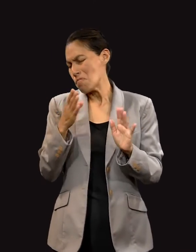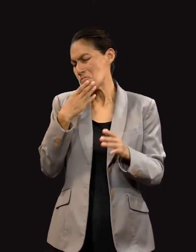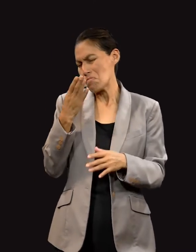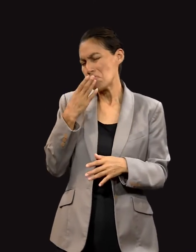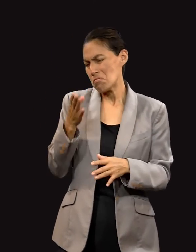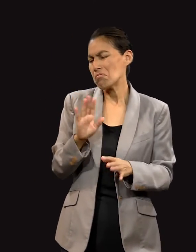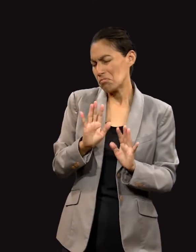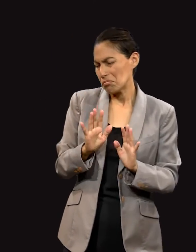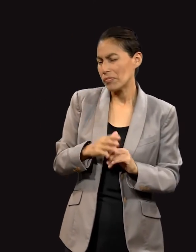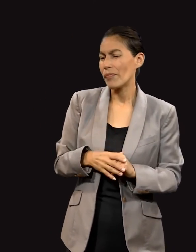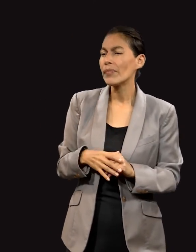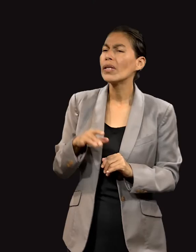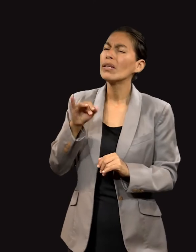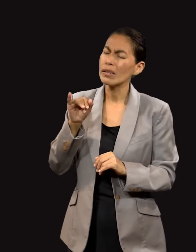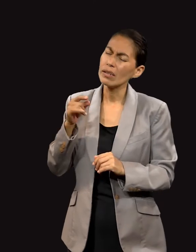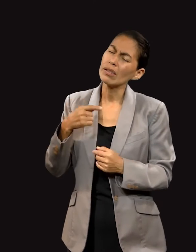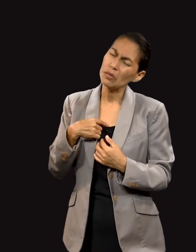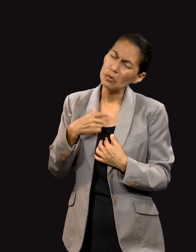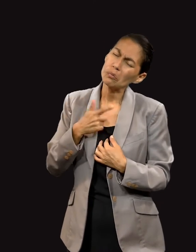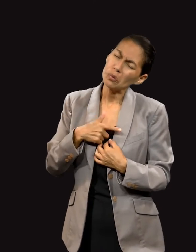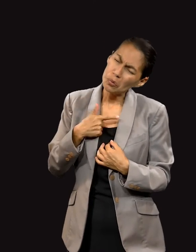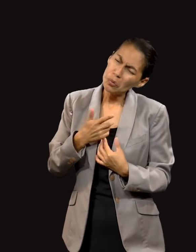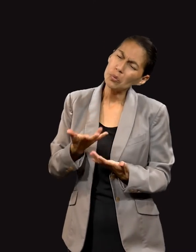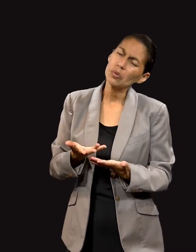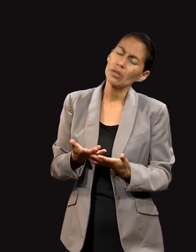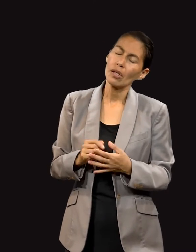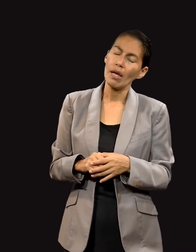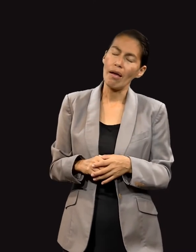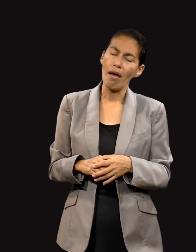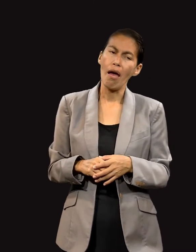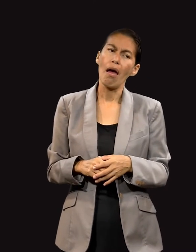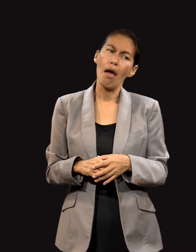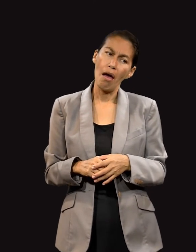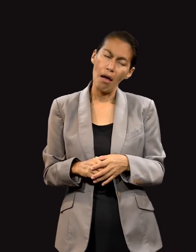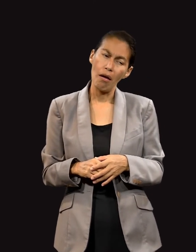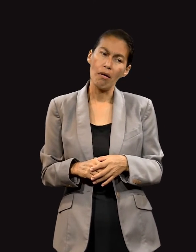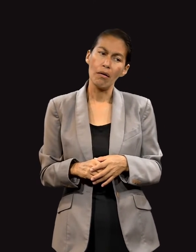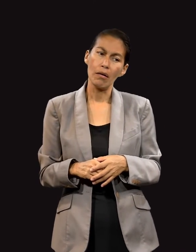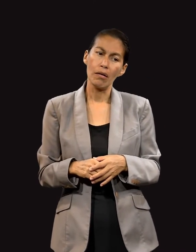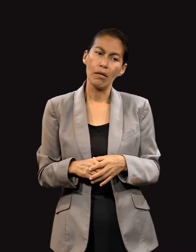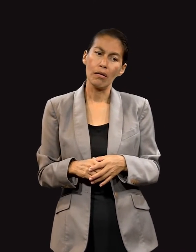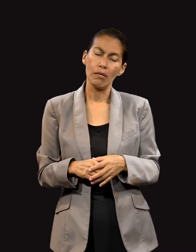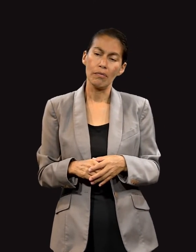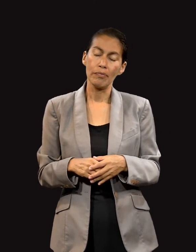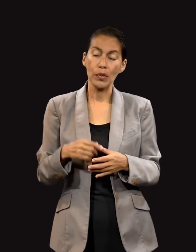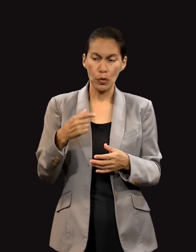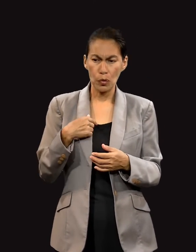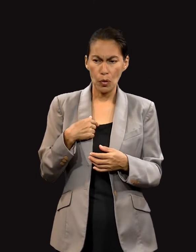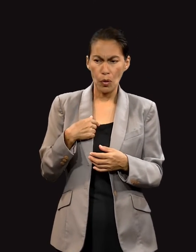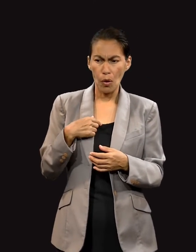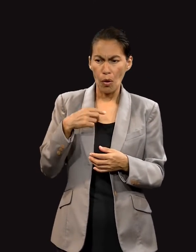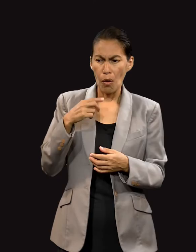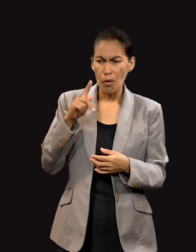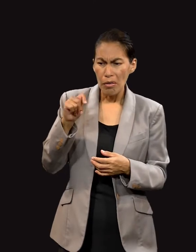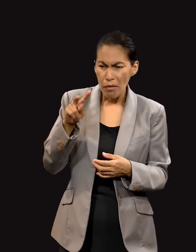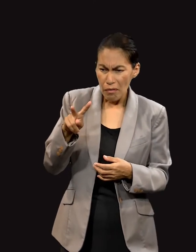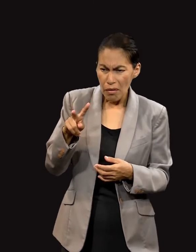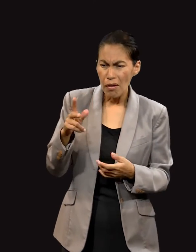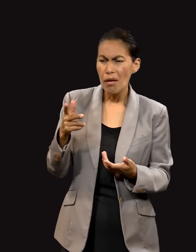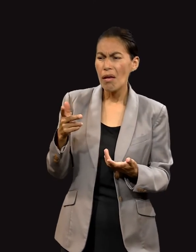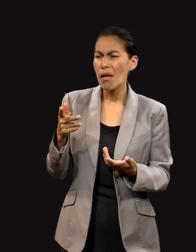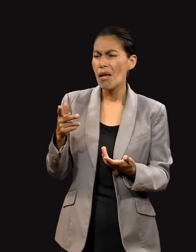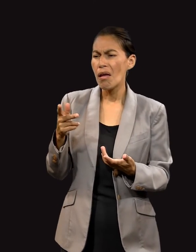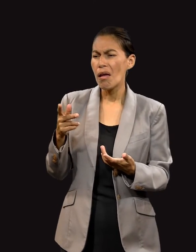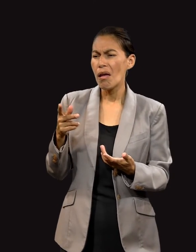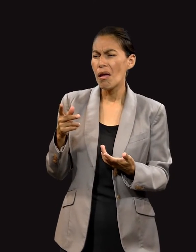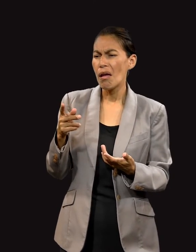está bien. Entonces, te la aprendí, sí, mami, yo, a mí me gusta escuchar. Es que yo no escucho otra cosa o no vean